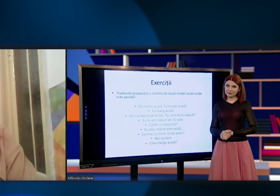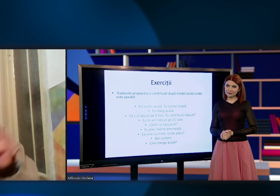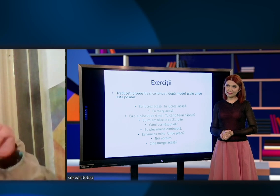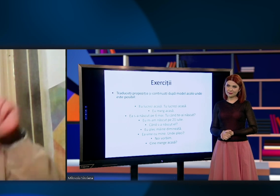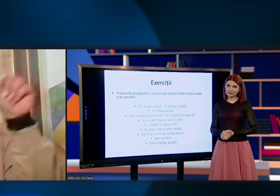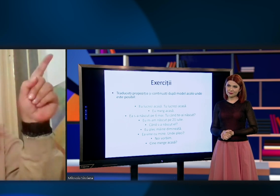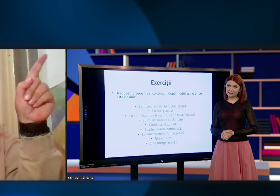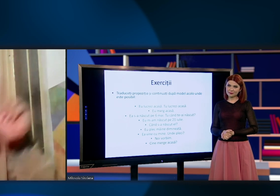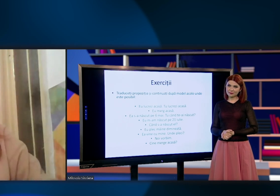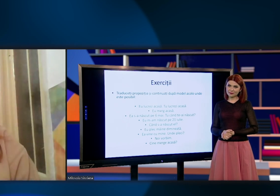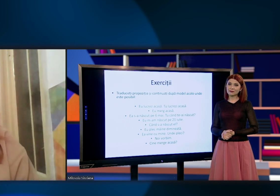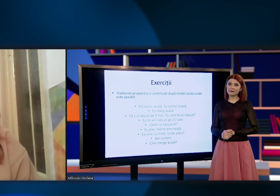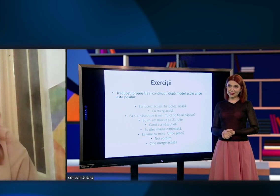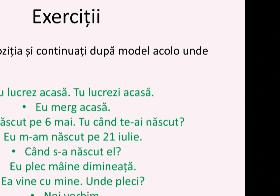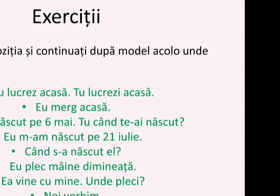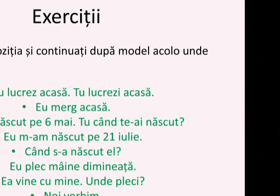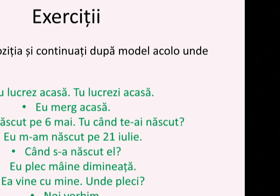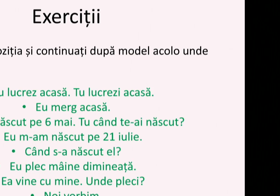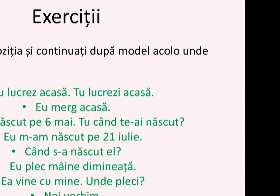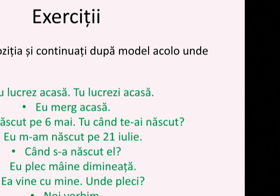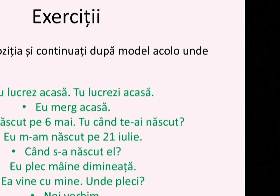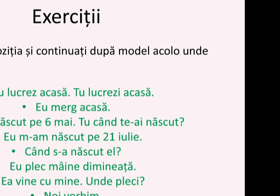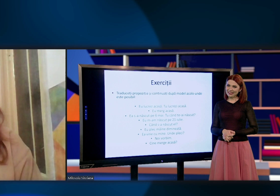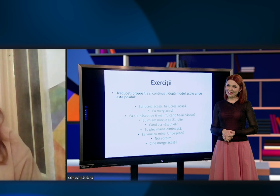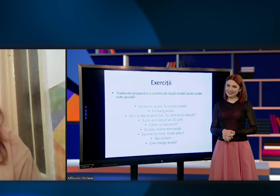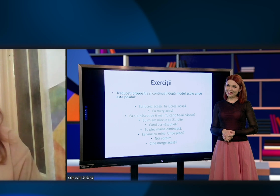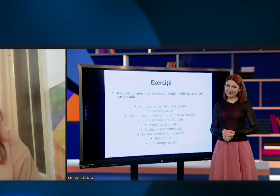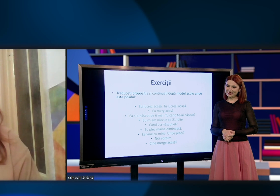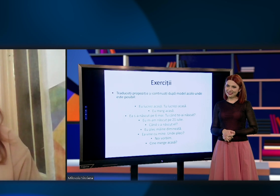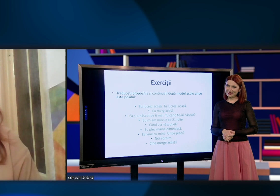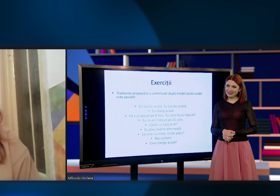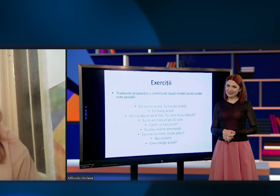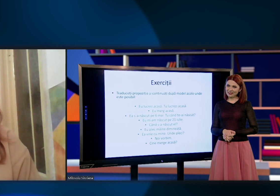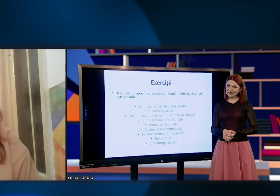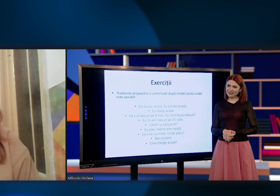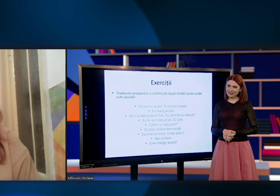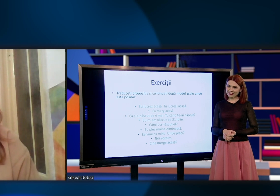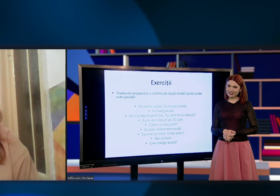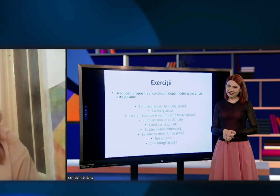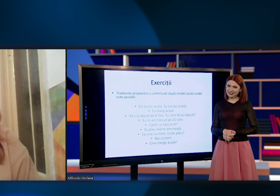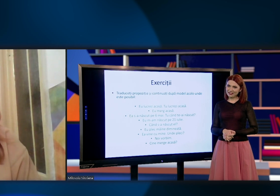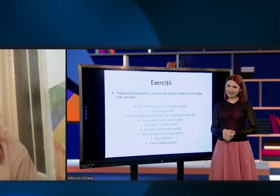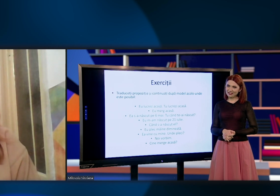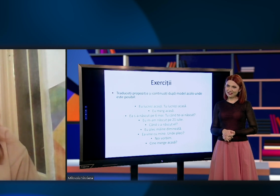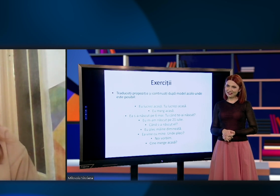dimineață da Ea vine cu mine ea vine cu mine